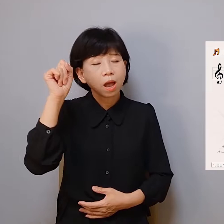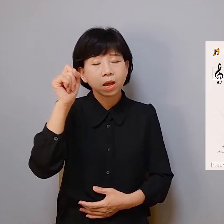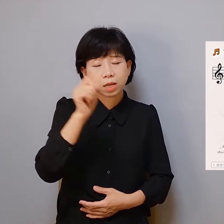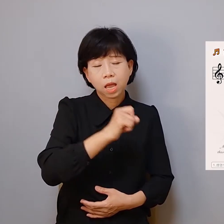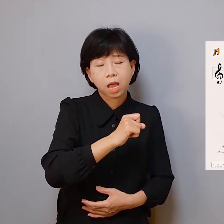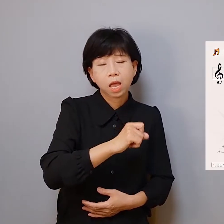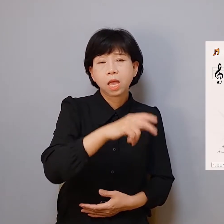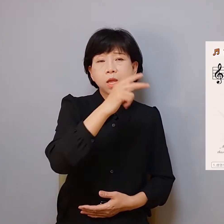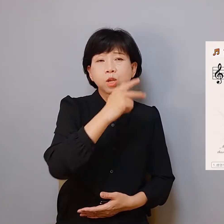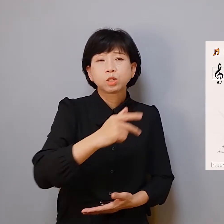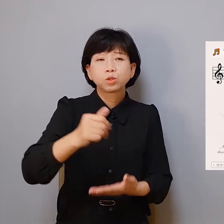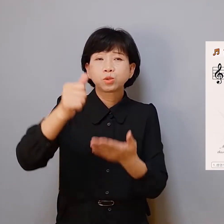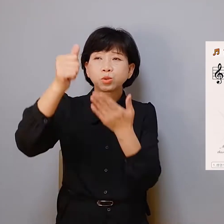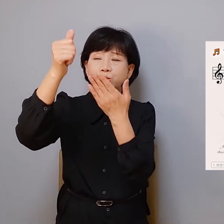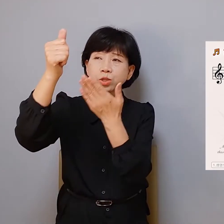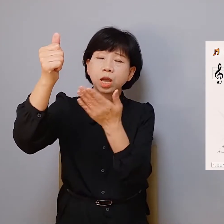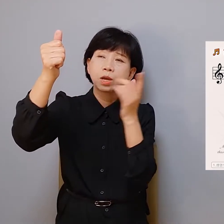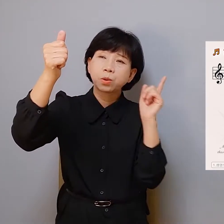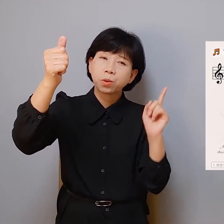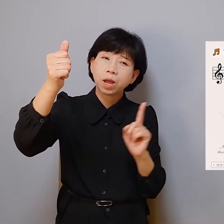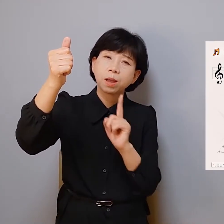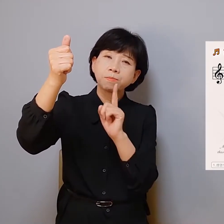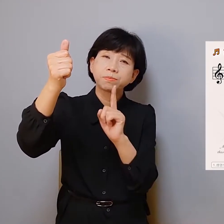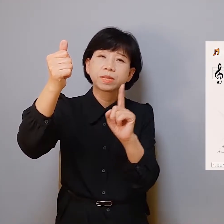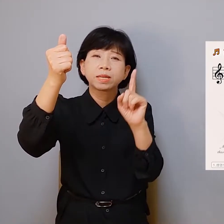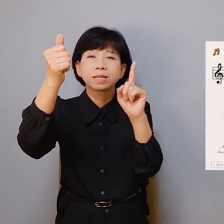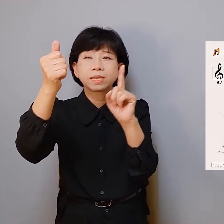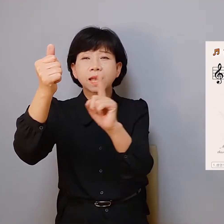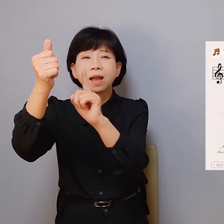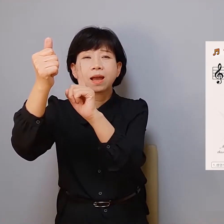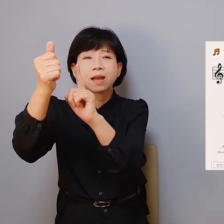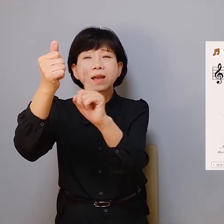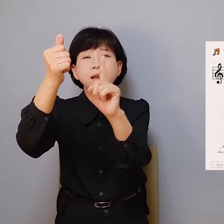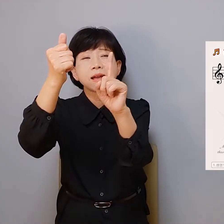마리아처럼 새벽에 주께로